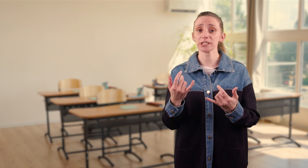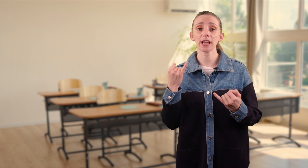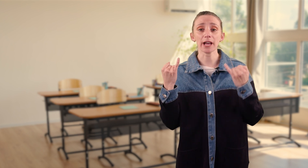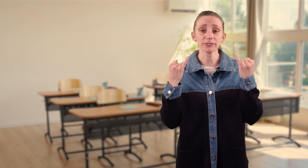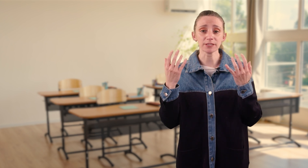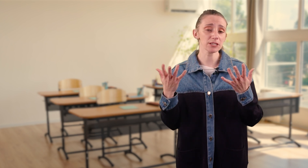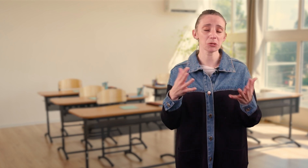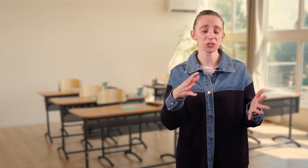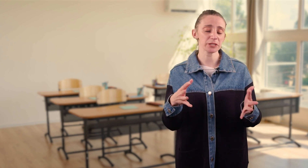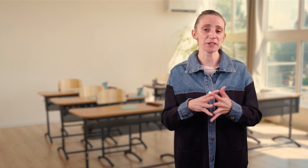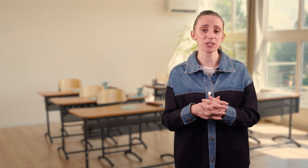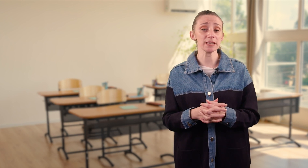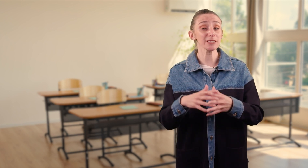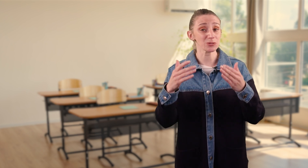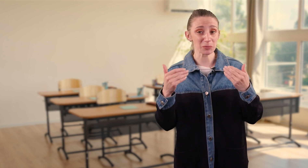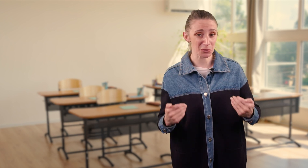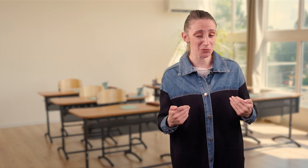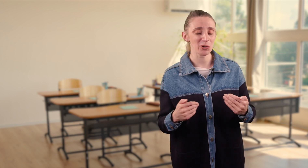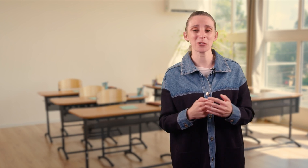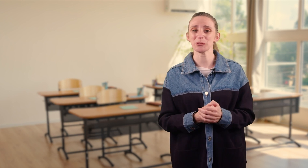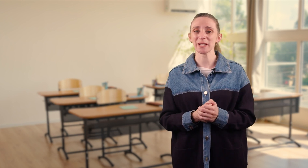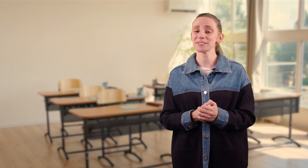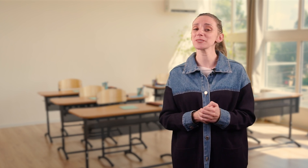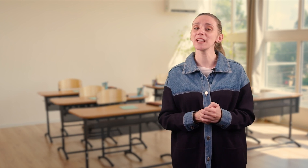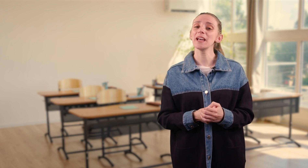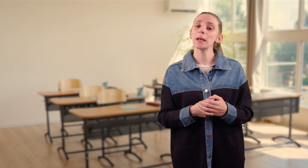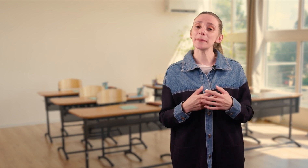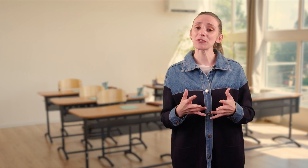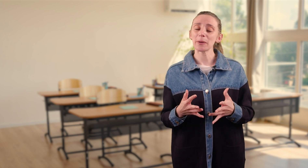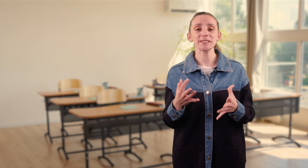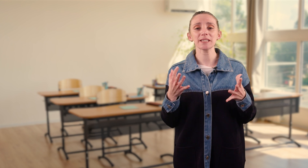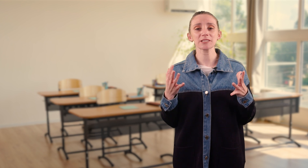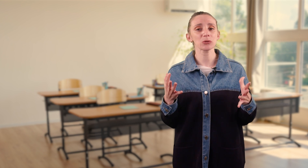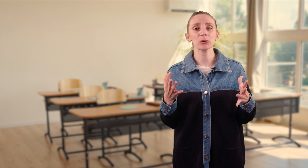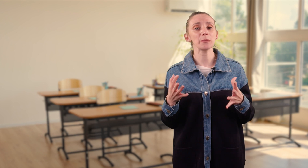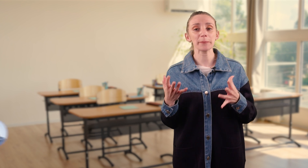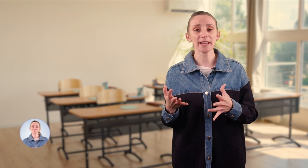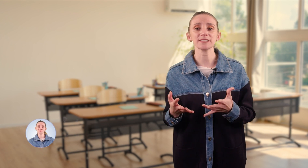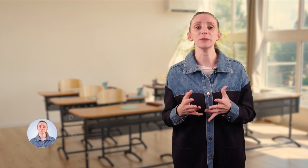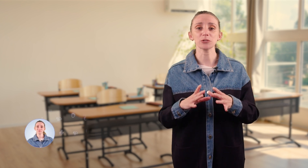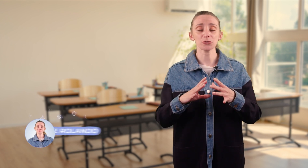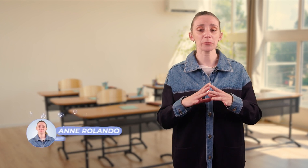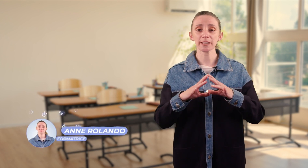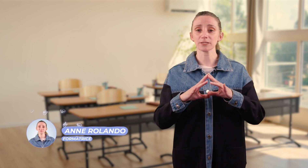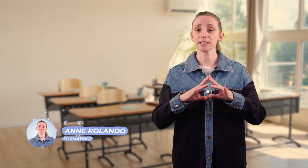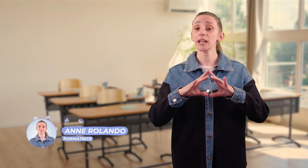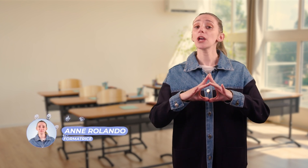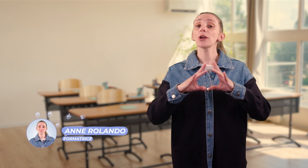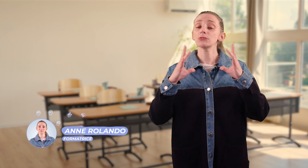j'ai inventée, que j'ai imaginée. Ce n'est plus moi que je présente, mais on va partir sur le même principe. Je vais me présenter